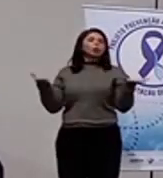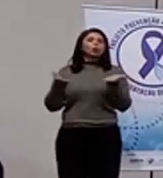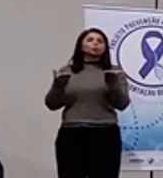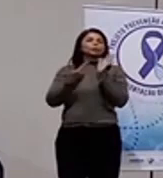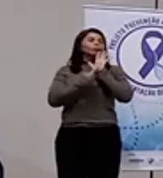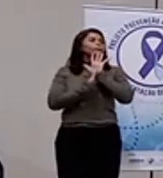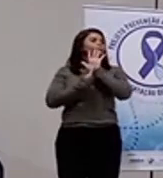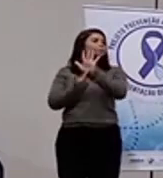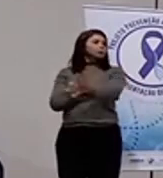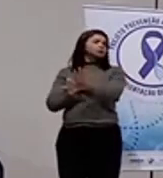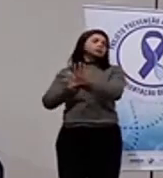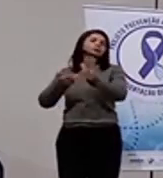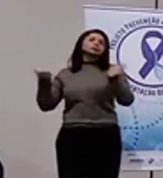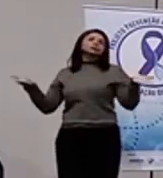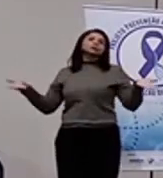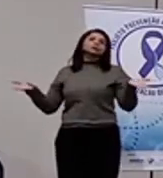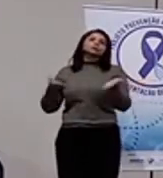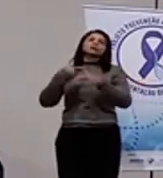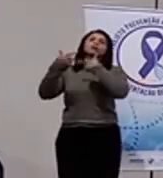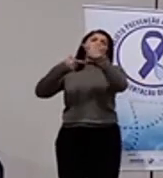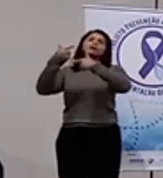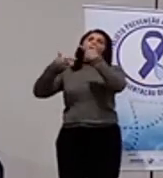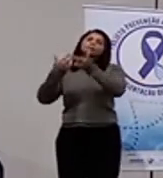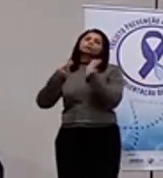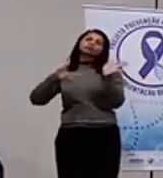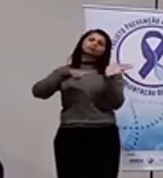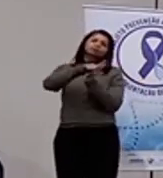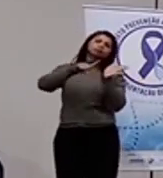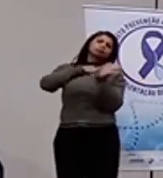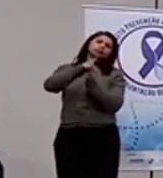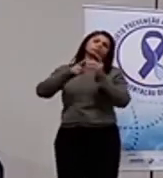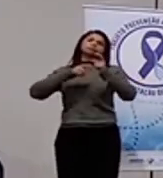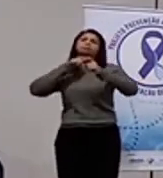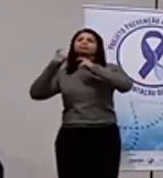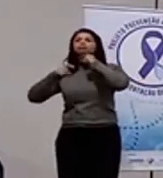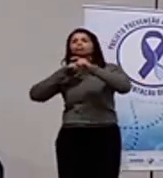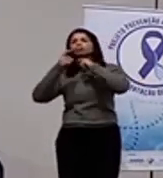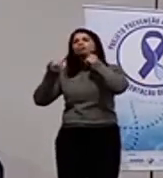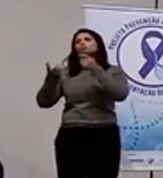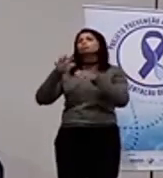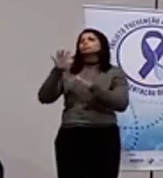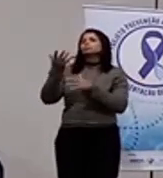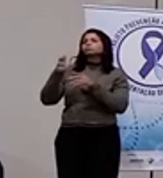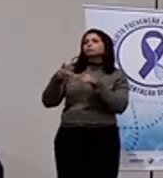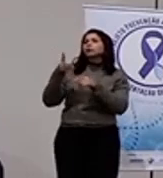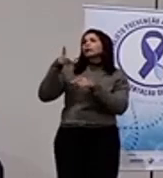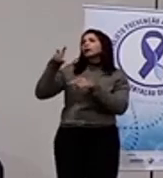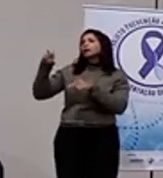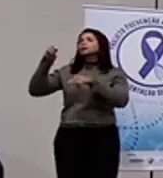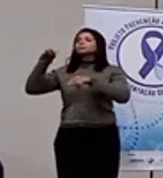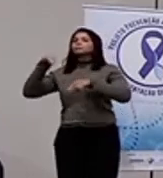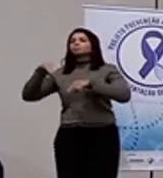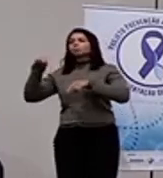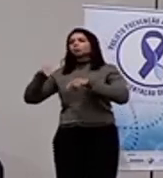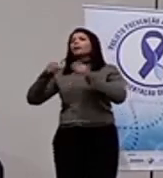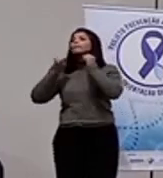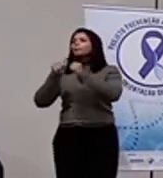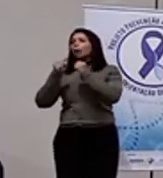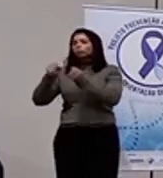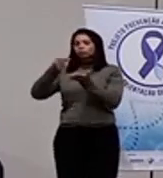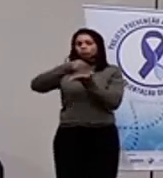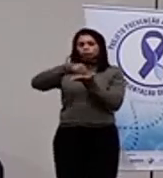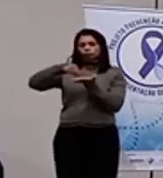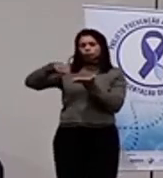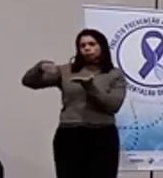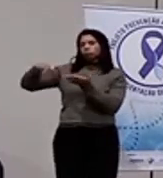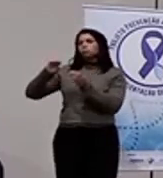depois abriremos para as perguntas e dúvidas, mais ou menos uns 15 minutos, que poderão ser encaminhadas por escrito ou